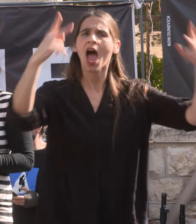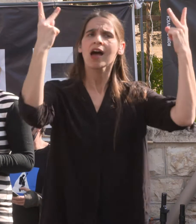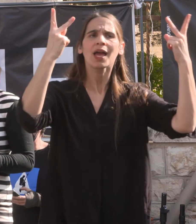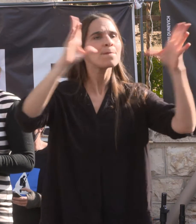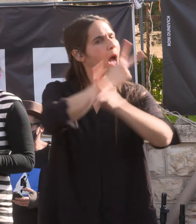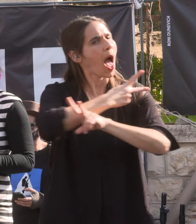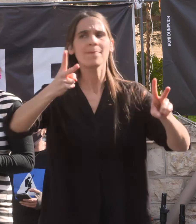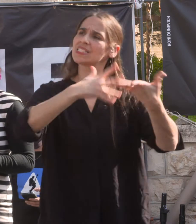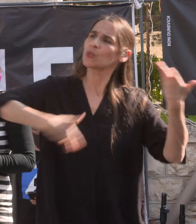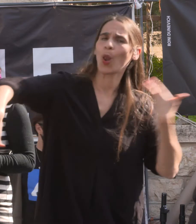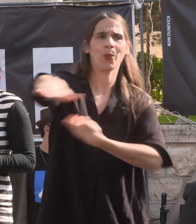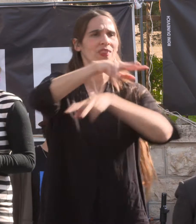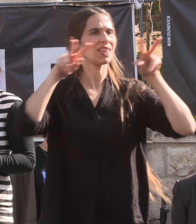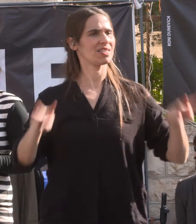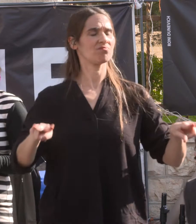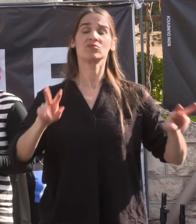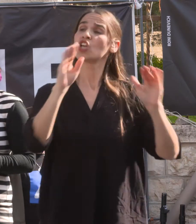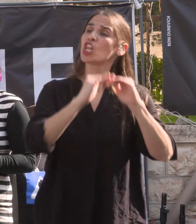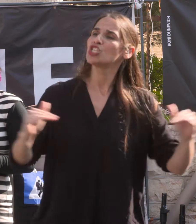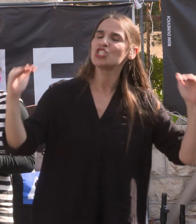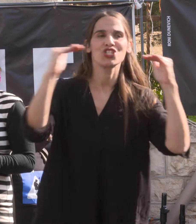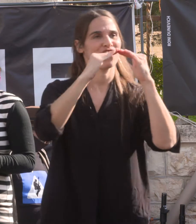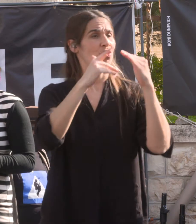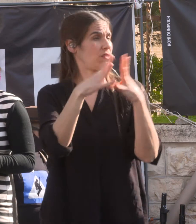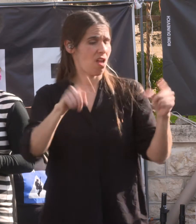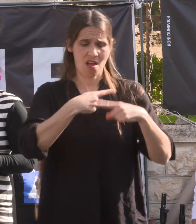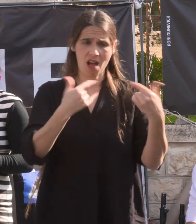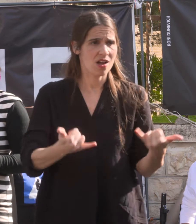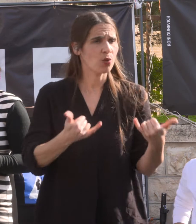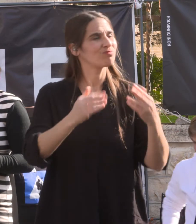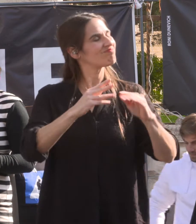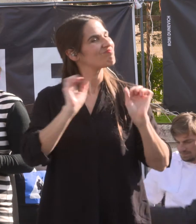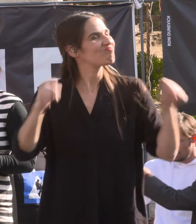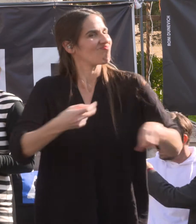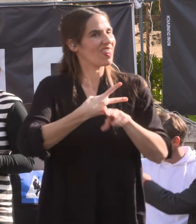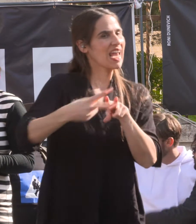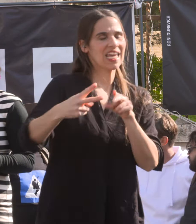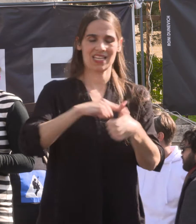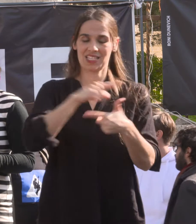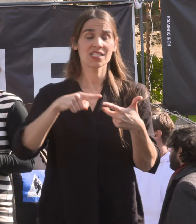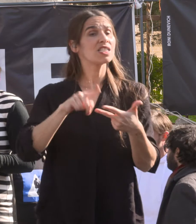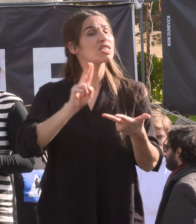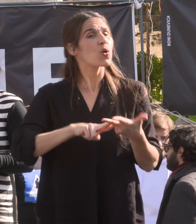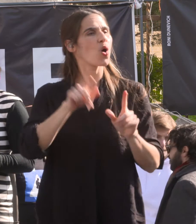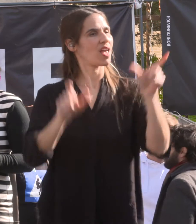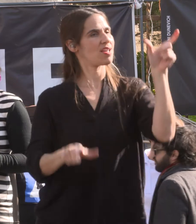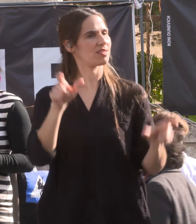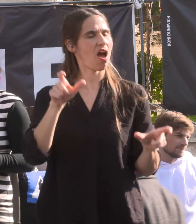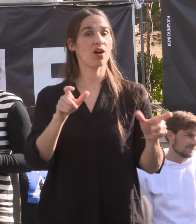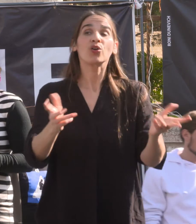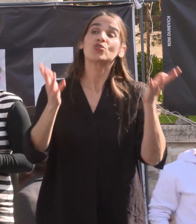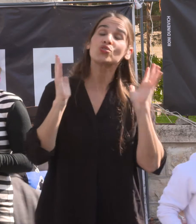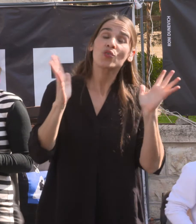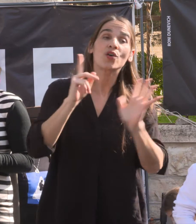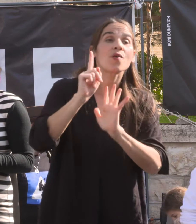מה נעדרו עד היום, של שוויון, של משטר נקי, של זכויות אזרח. סוף סוף,